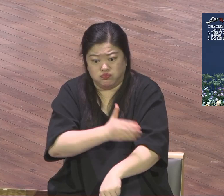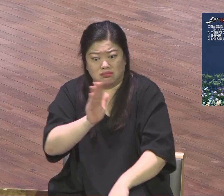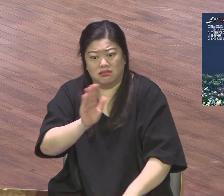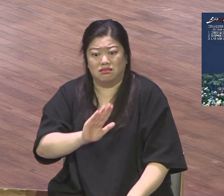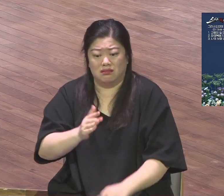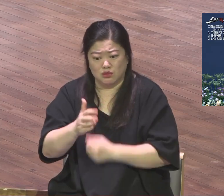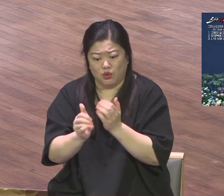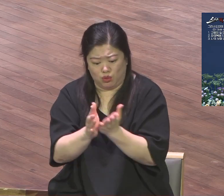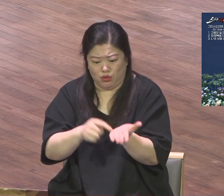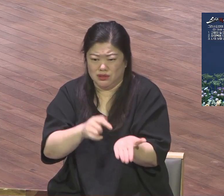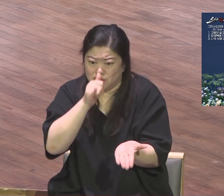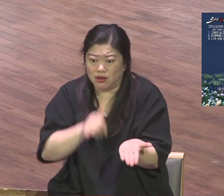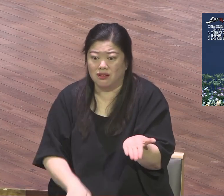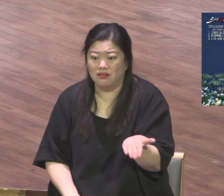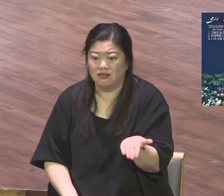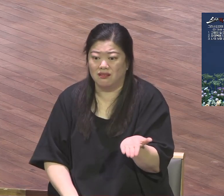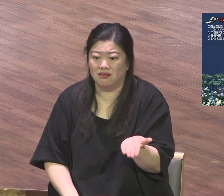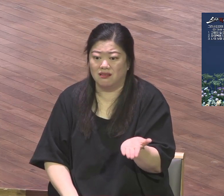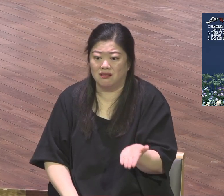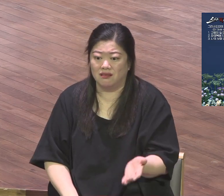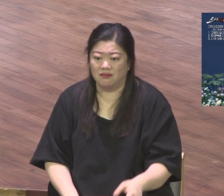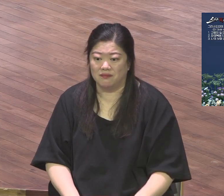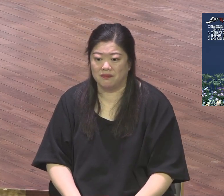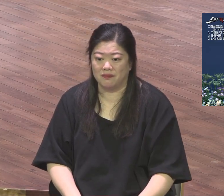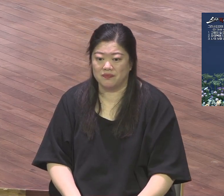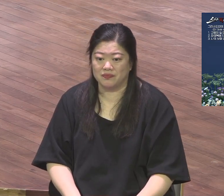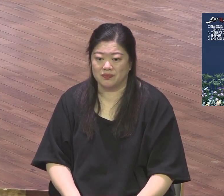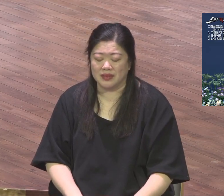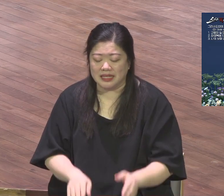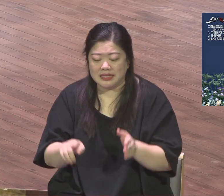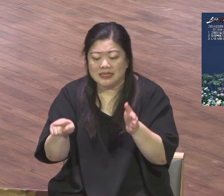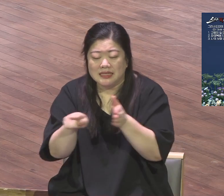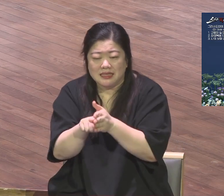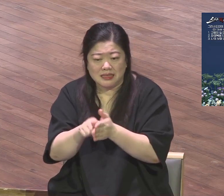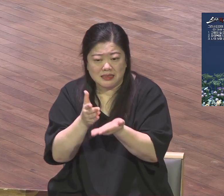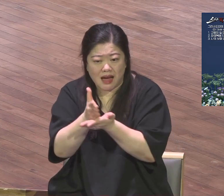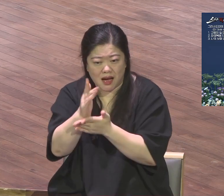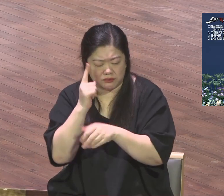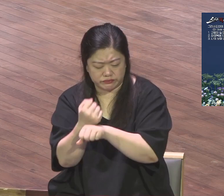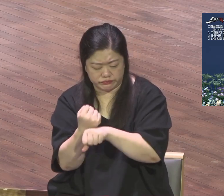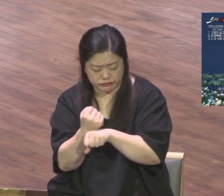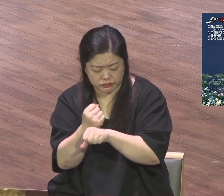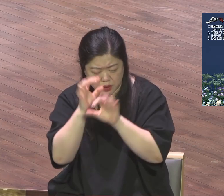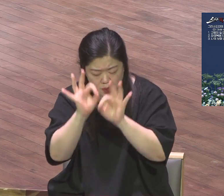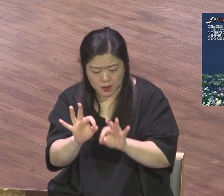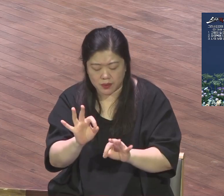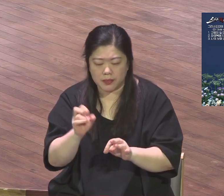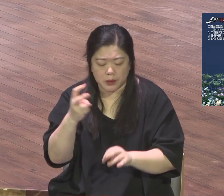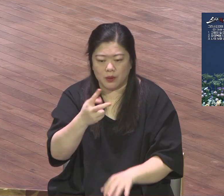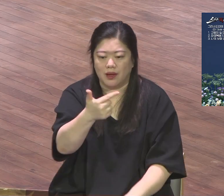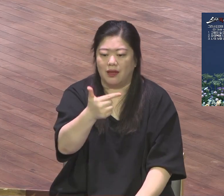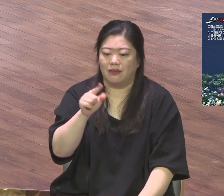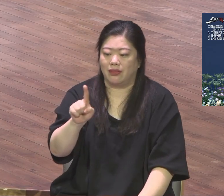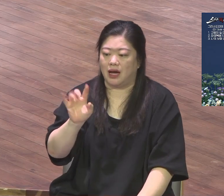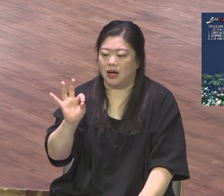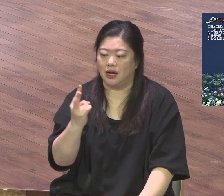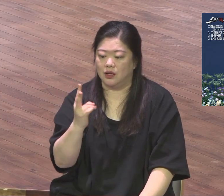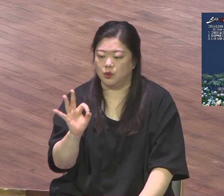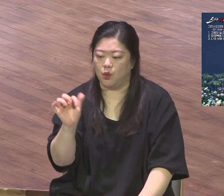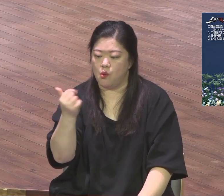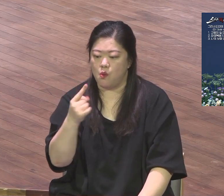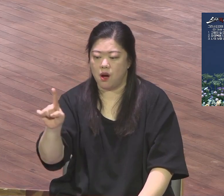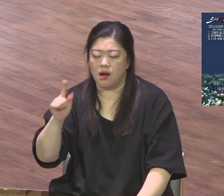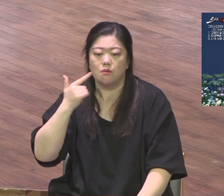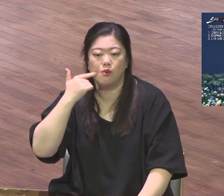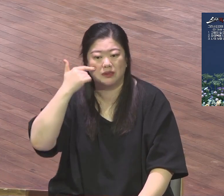그걸 역사신학적으로 또 신앙 고백 속에 나와 있는 우리 교회 역사 가운데 나타난